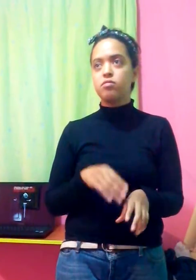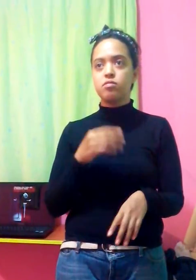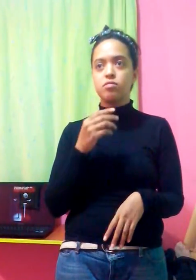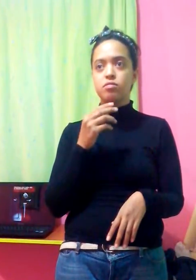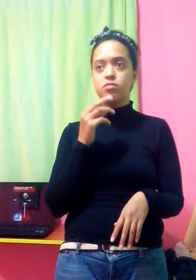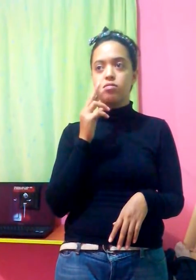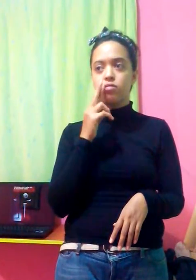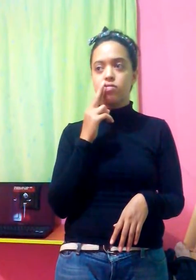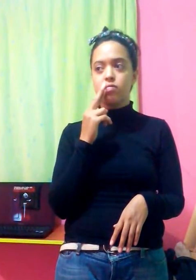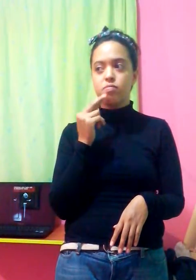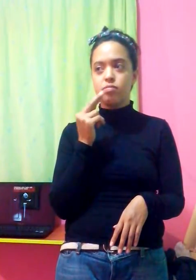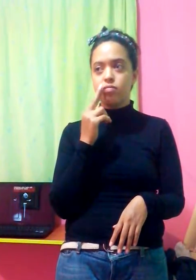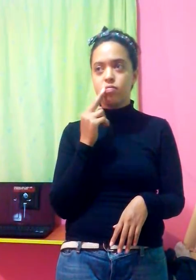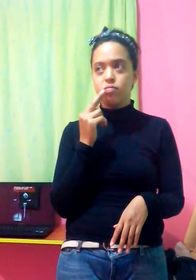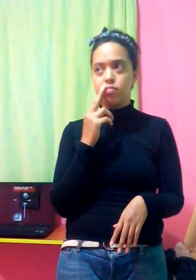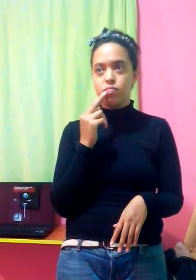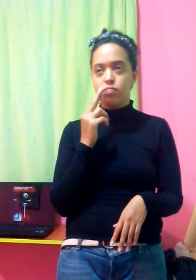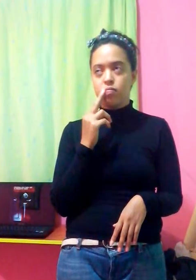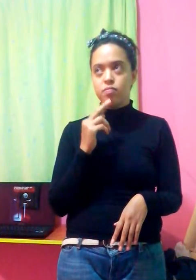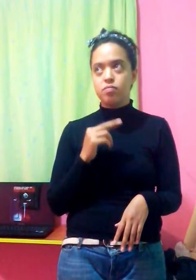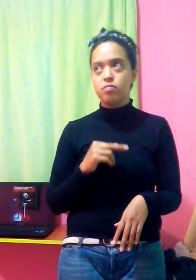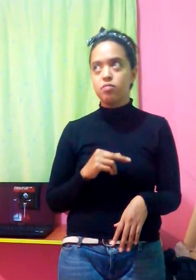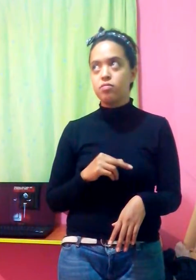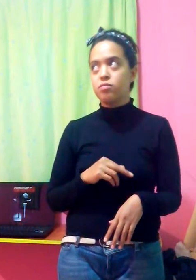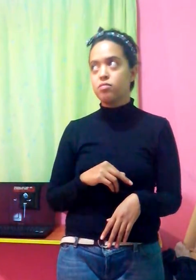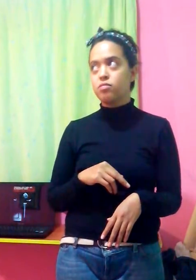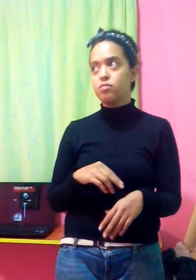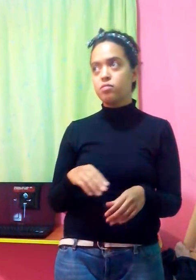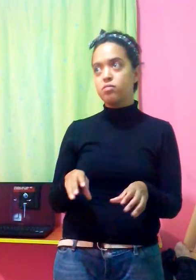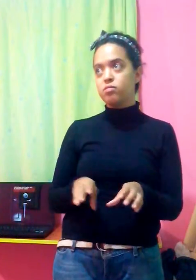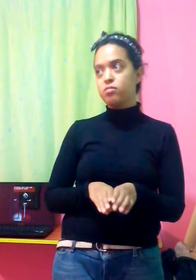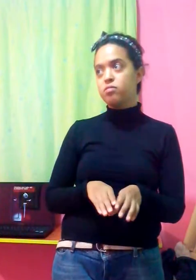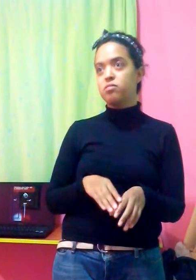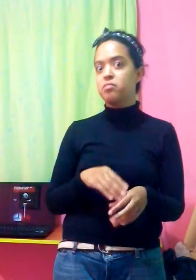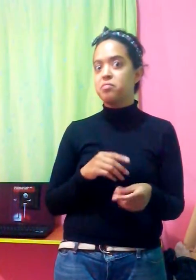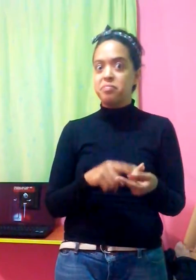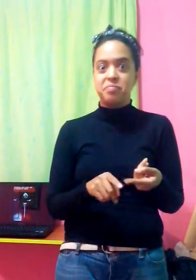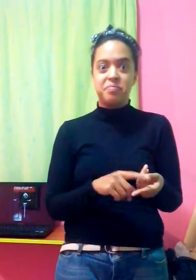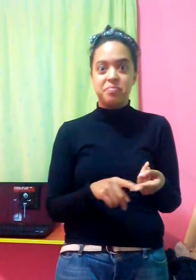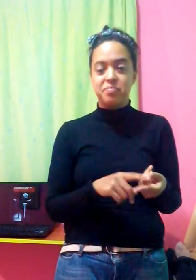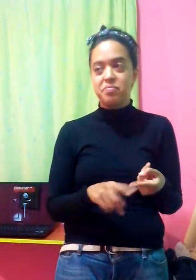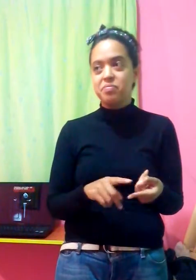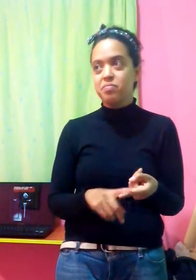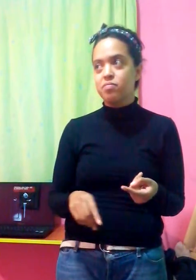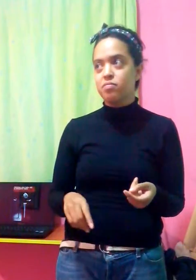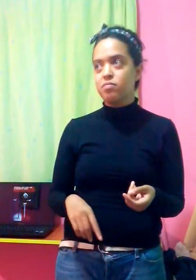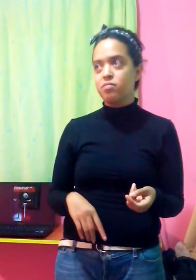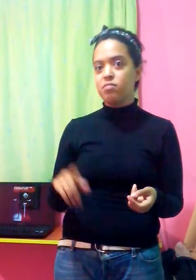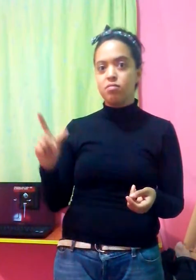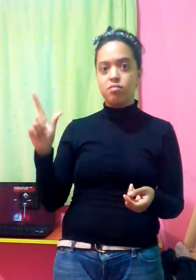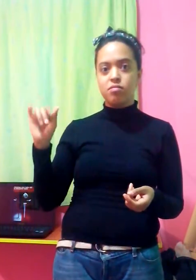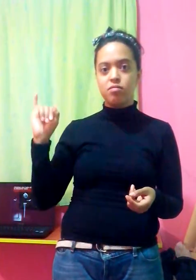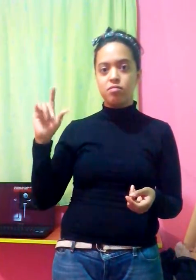¿Qué es eso? Y luego mi esposa me salió la vez pasada. El lila, ¿cuál? Es el